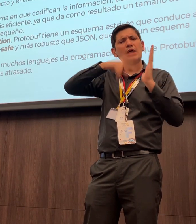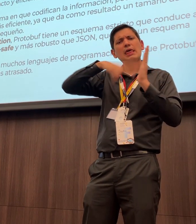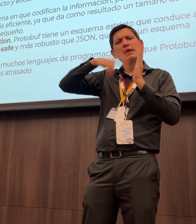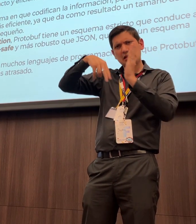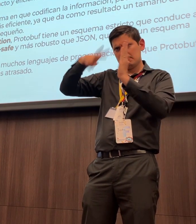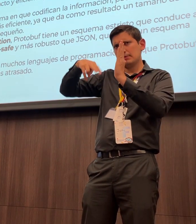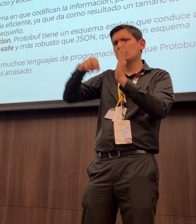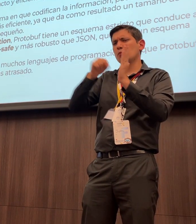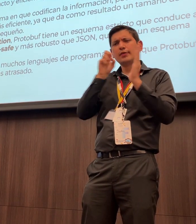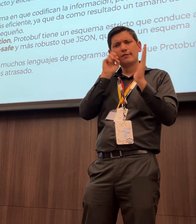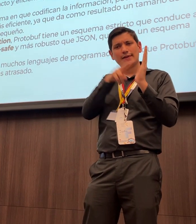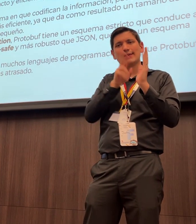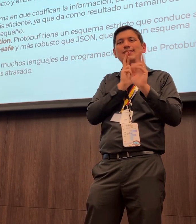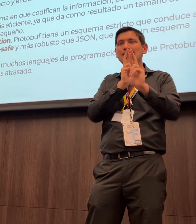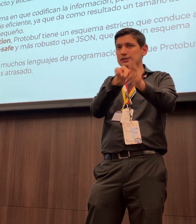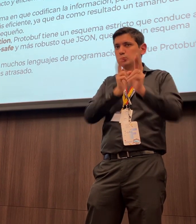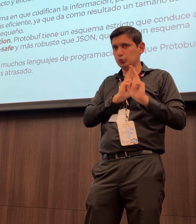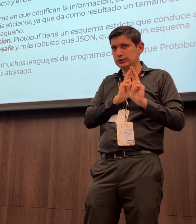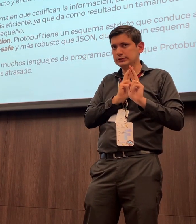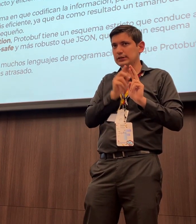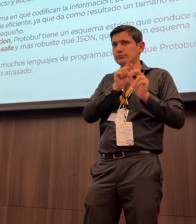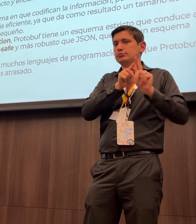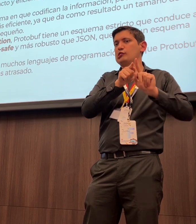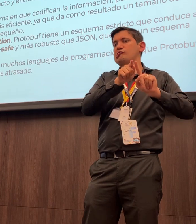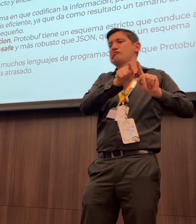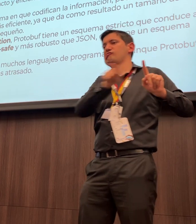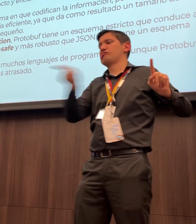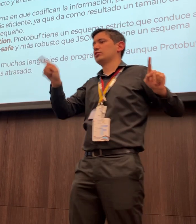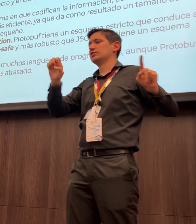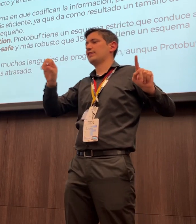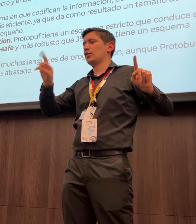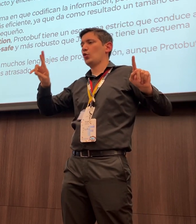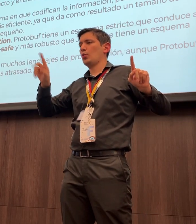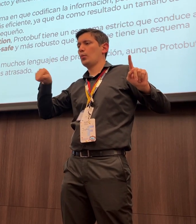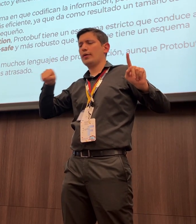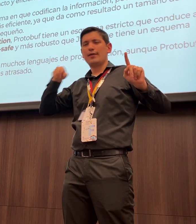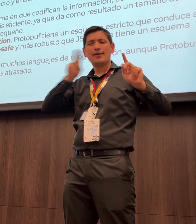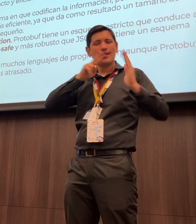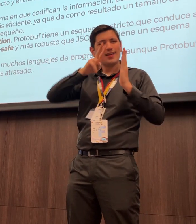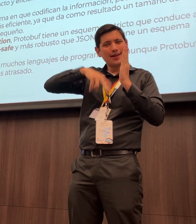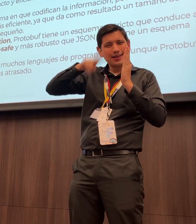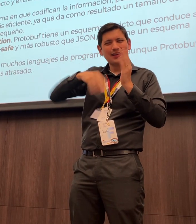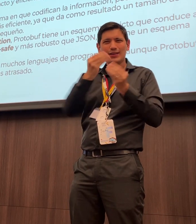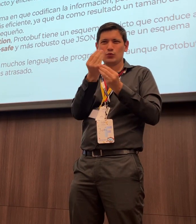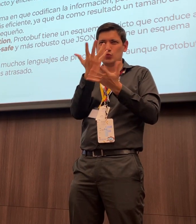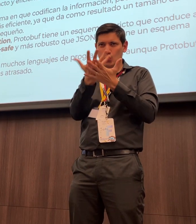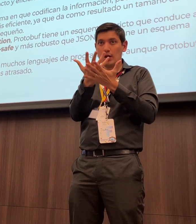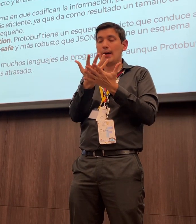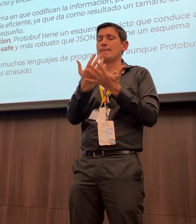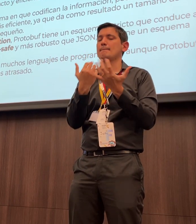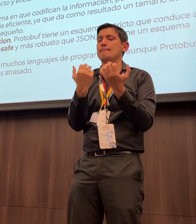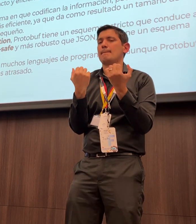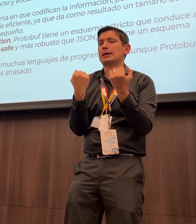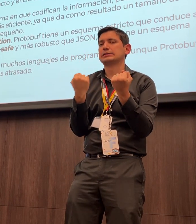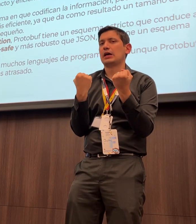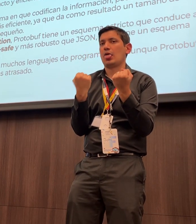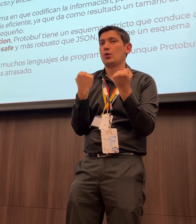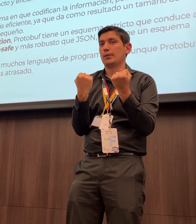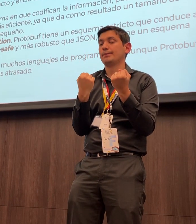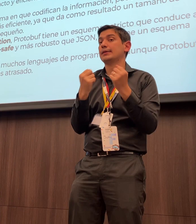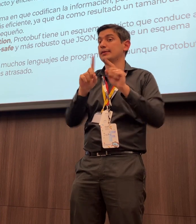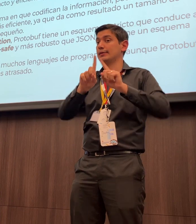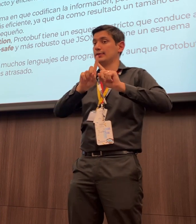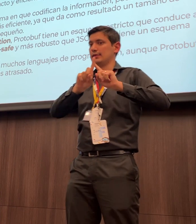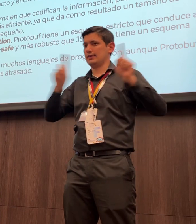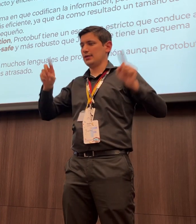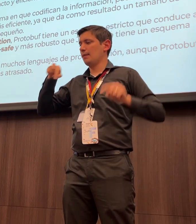Nosotros podemos ver la respuesta que nos da el servidor porque lo podemos leer y pasa una estructura, termina siendo bastante pesado. En cambio, lo que